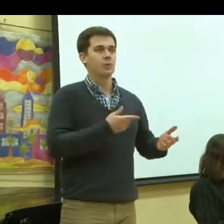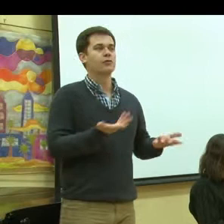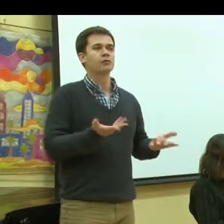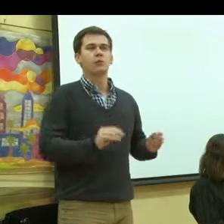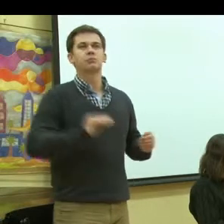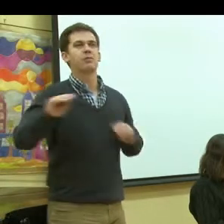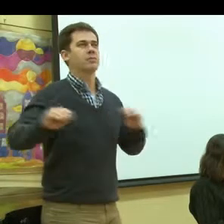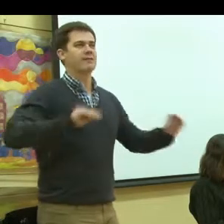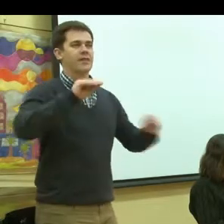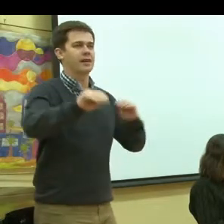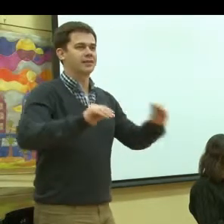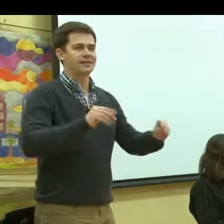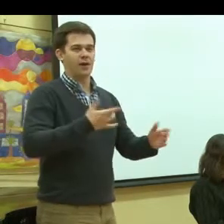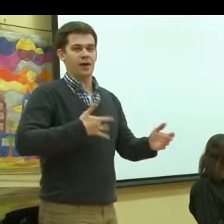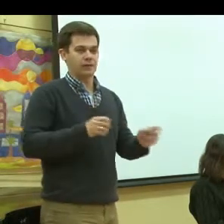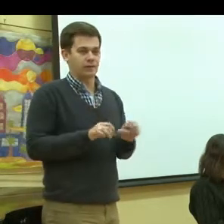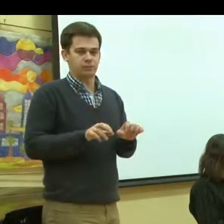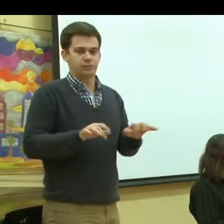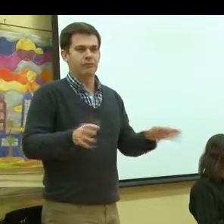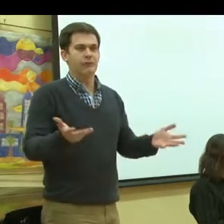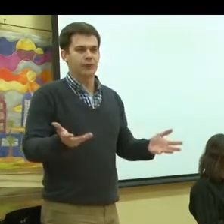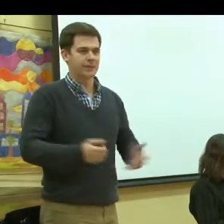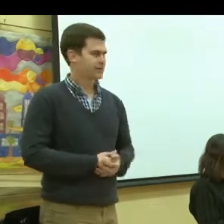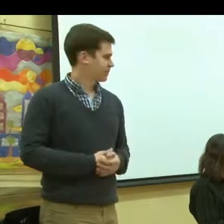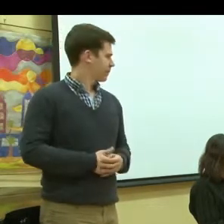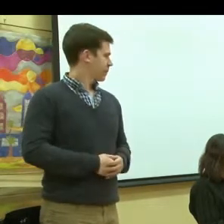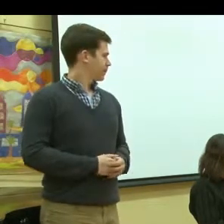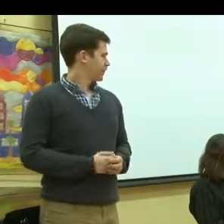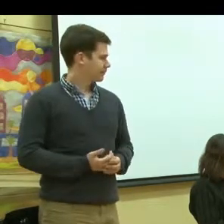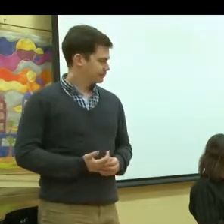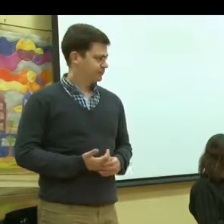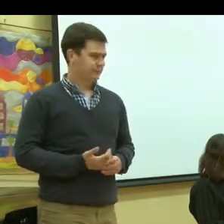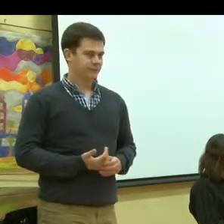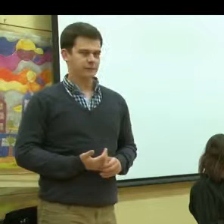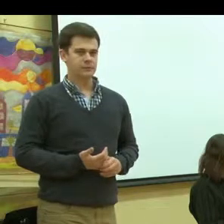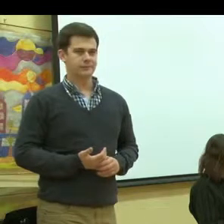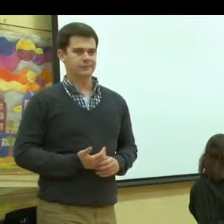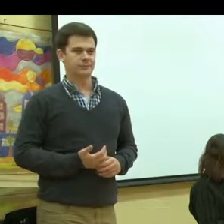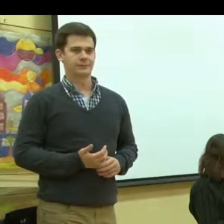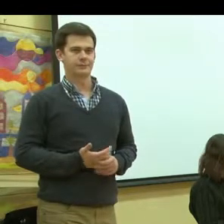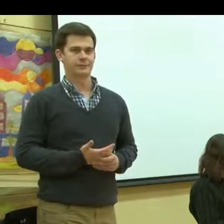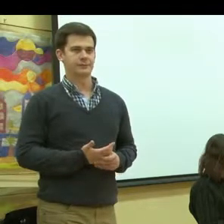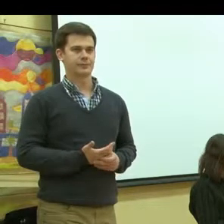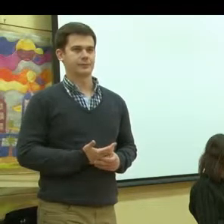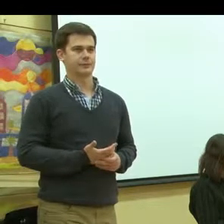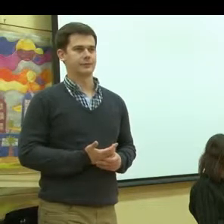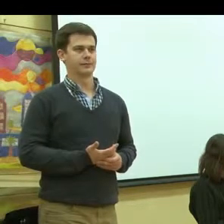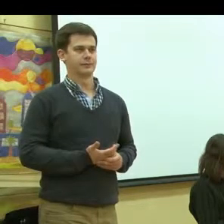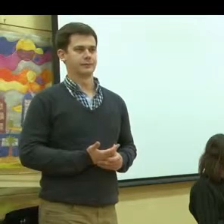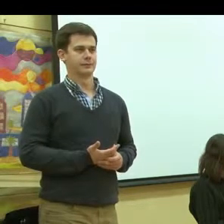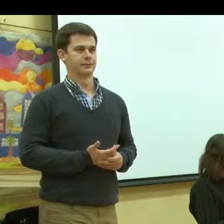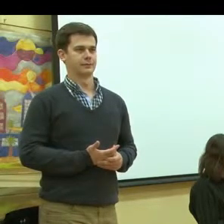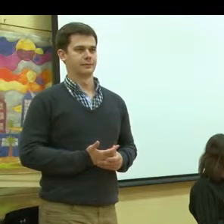Mesenuabat. Do Mesenuabat, a lo que es las grandes centros de negocio, bueno en este caso era la capital federal, que era Buenos Aires,